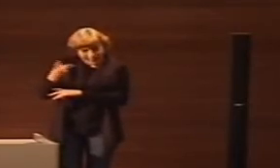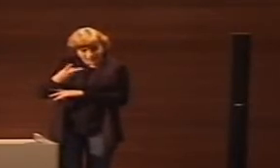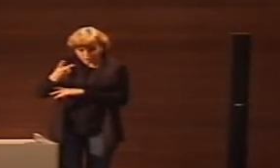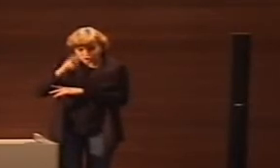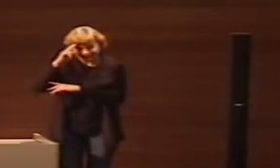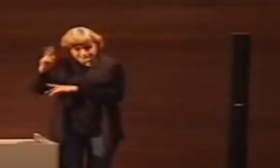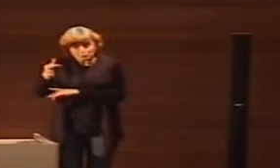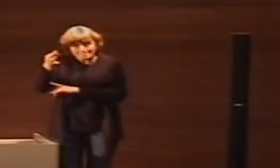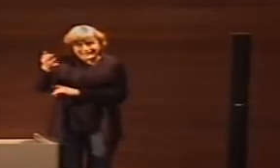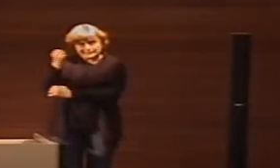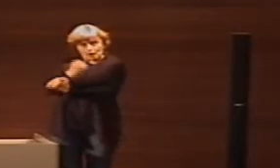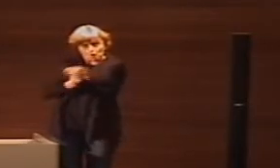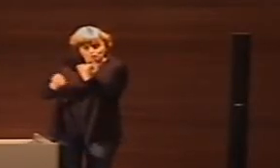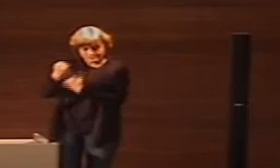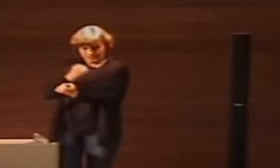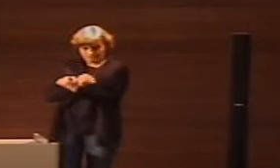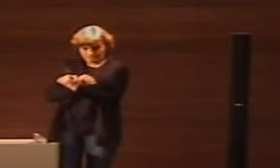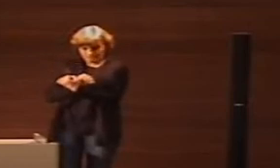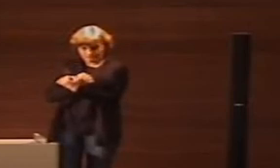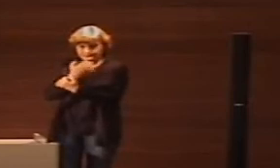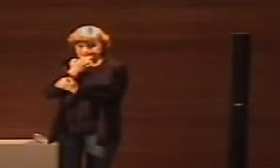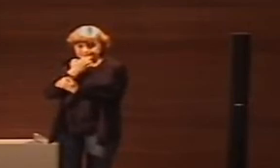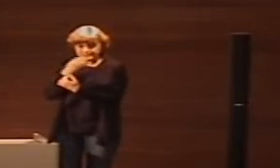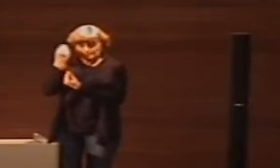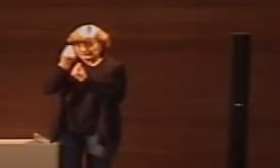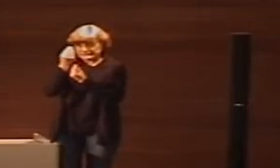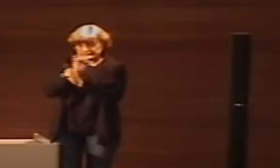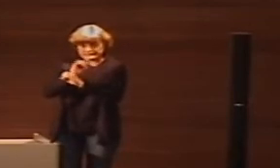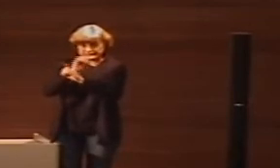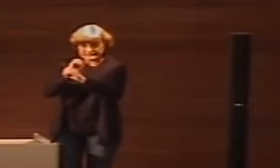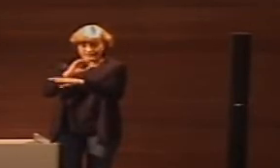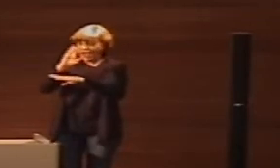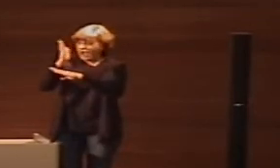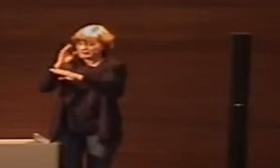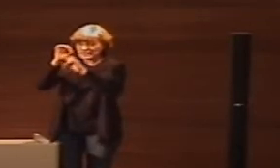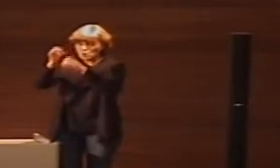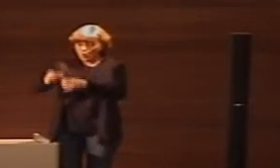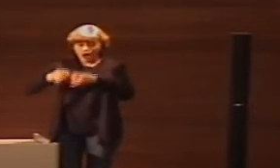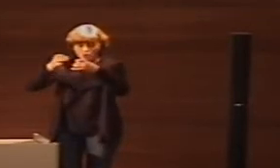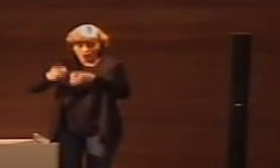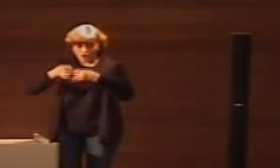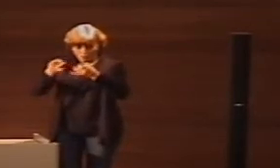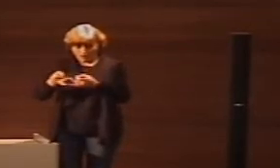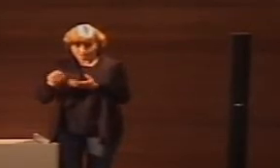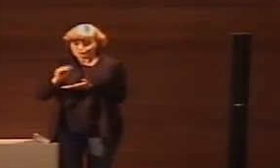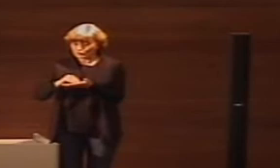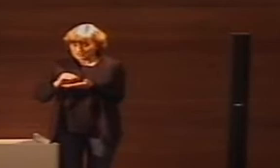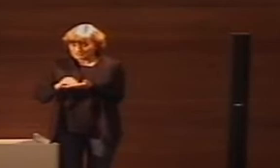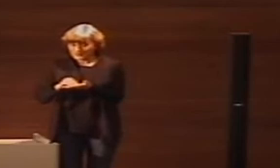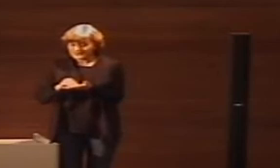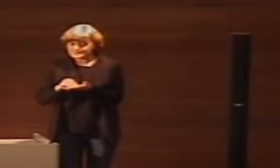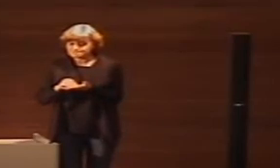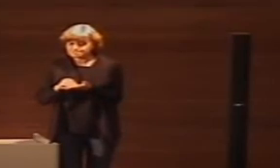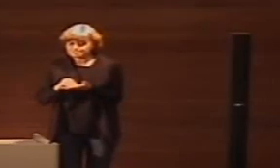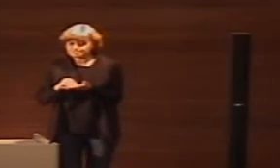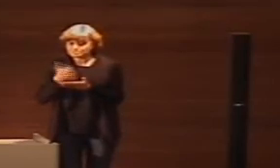marco económico va a coartar los avances ambientales. Algunos de los instrumentos más potentes son supralocales. El